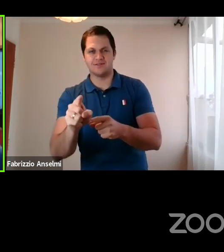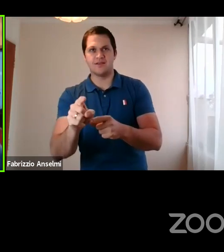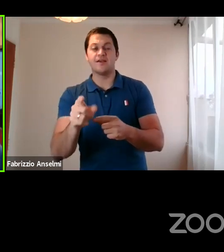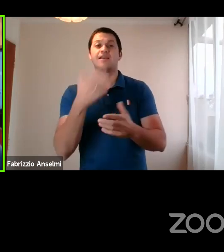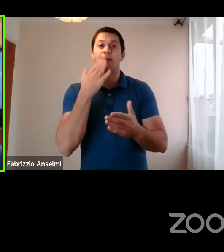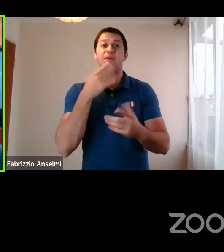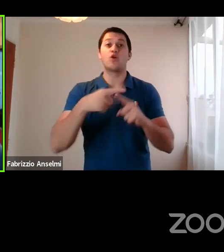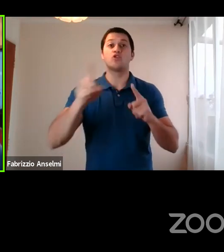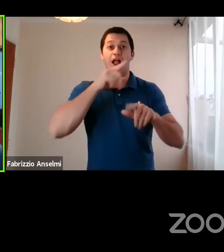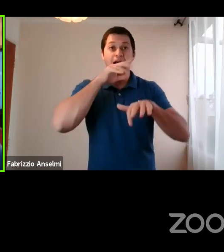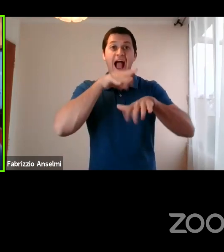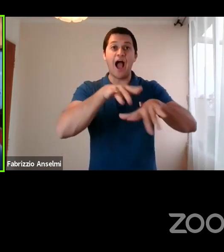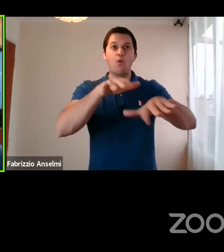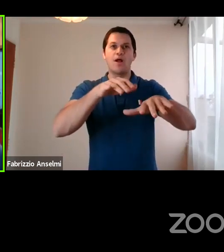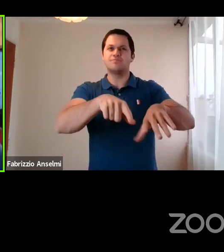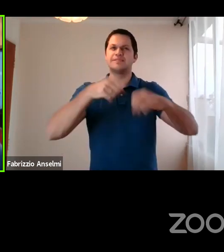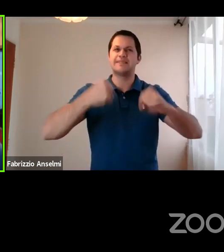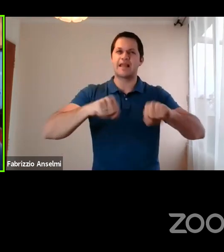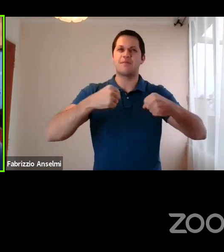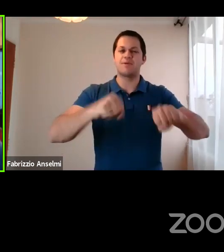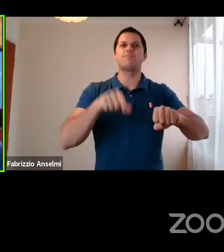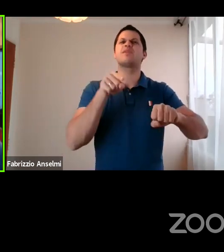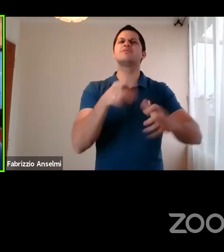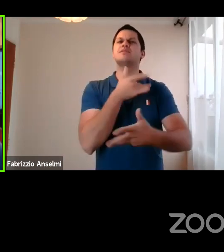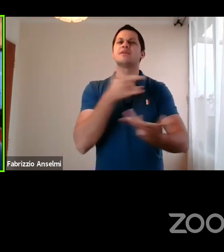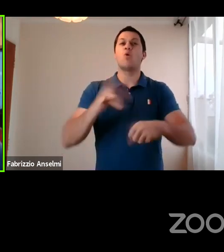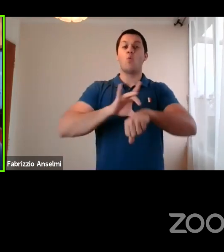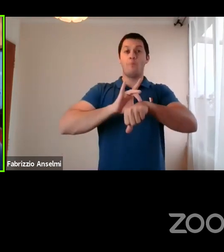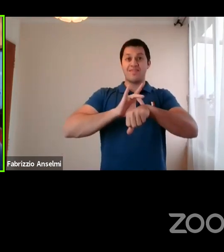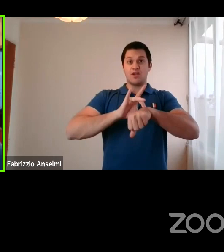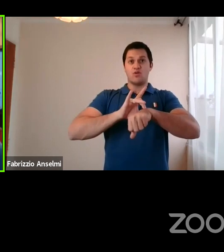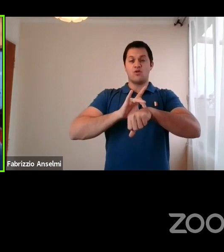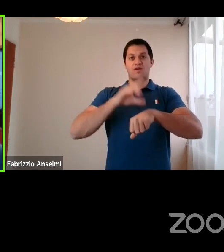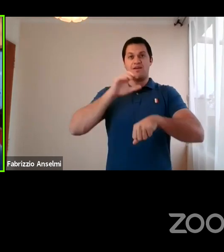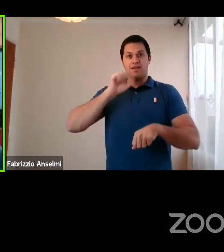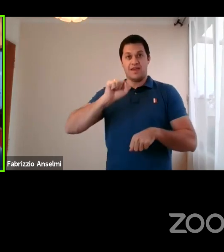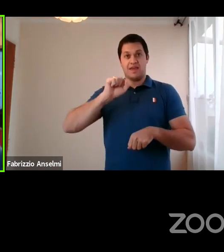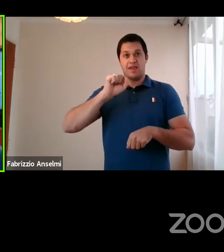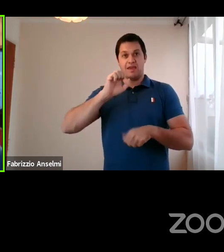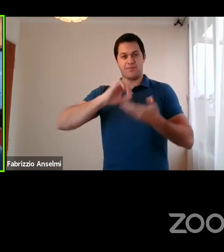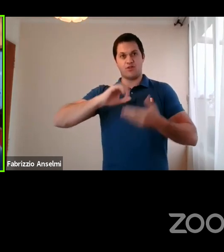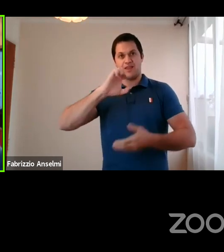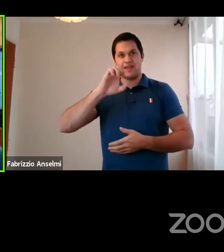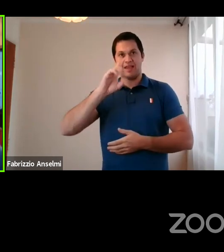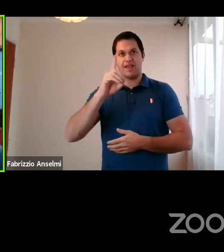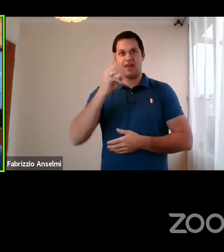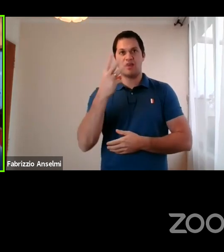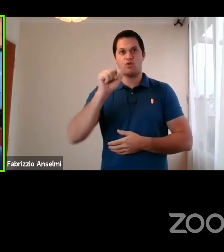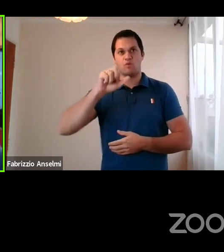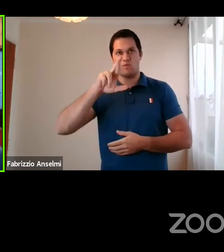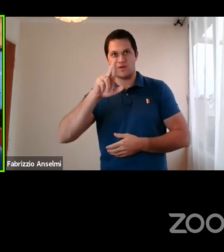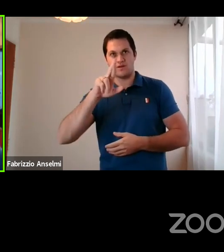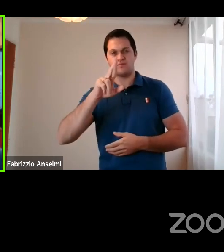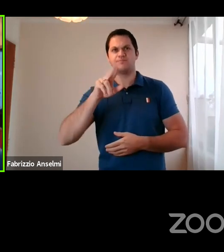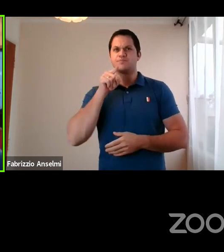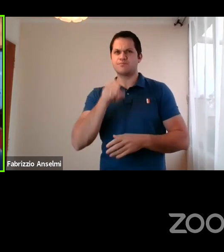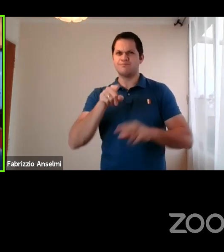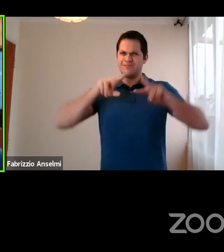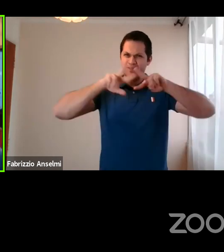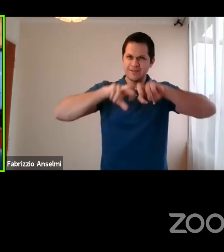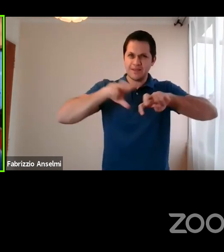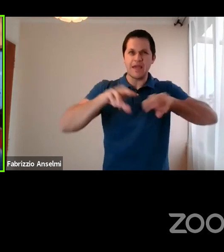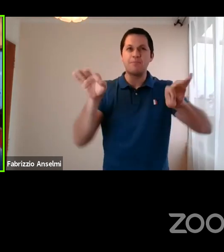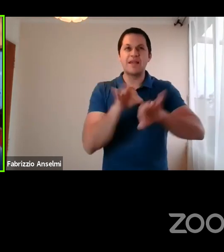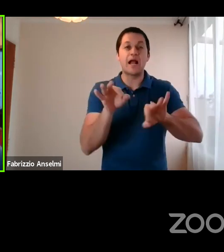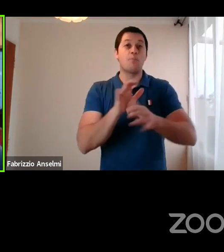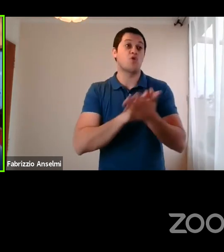de un médico llamado Edward Plater, quien propuso que todos los recursos de la naturaleza, es decir, el